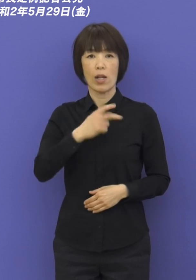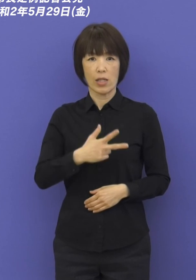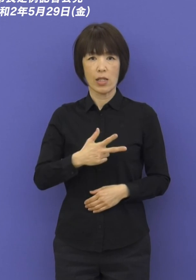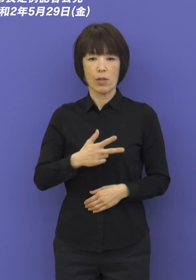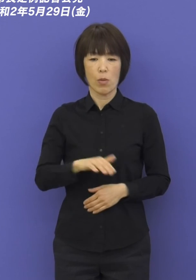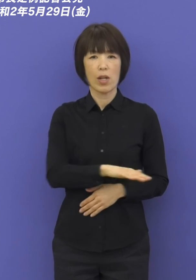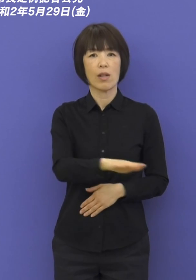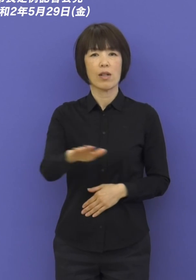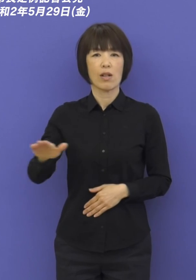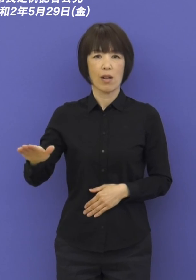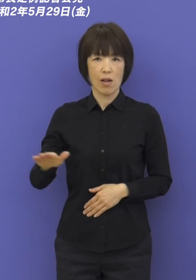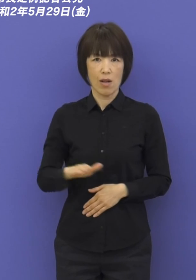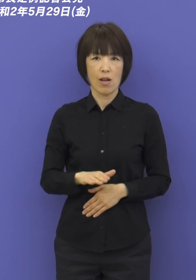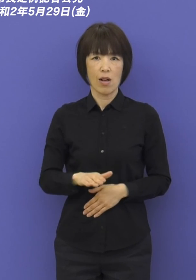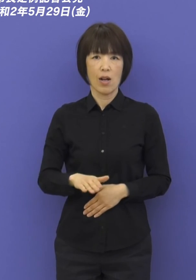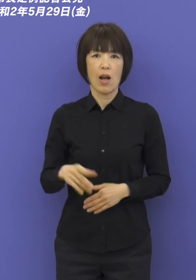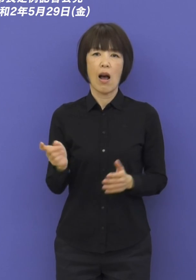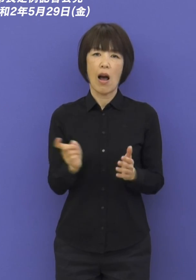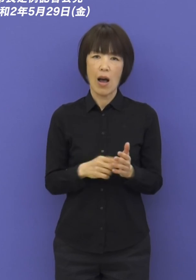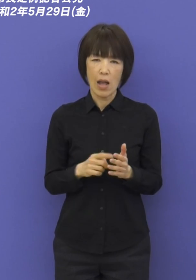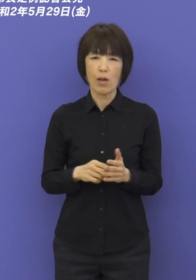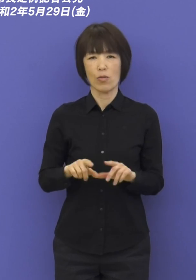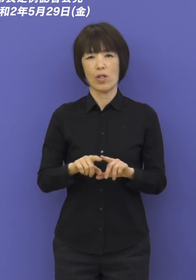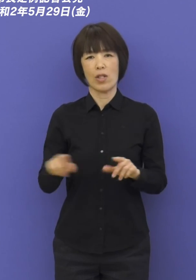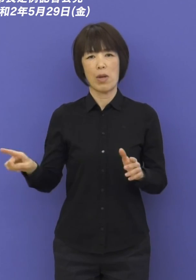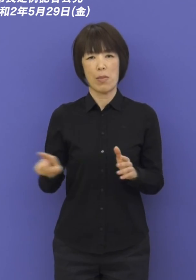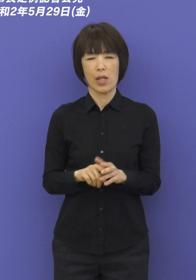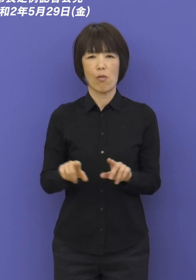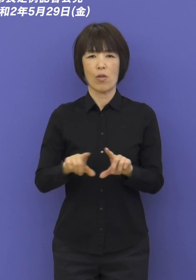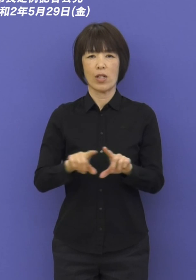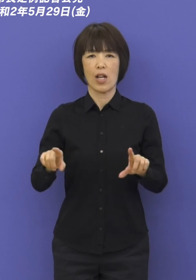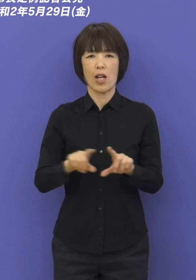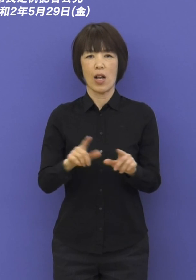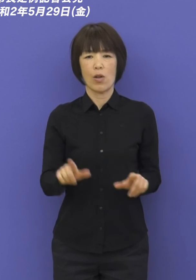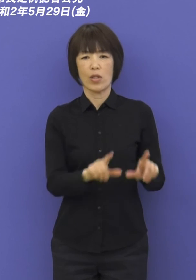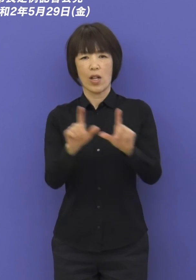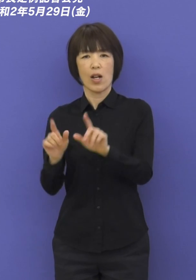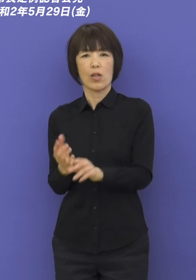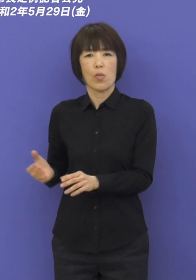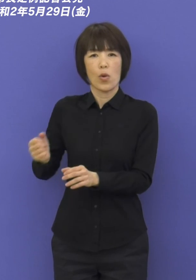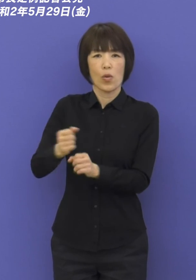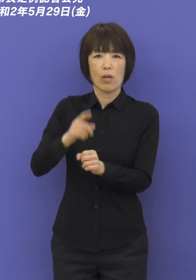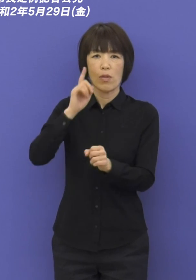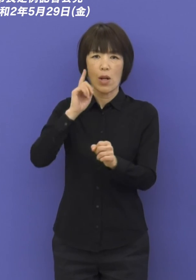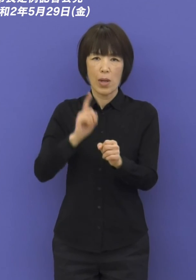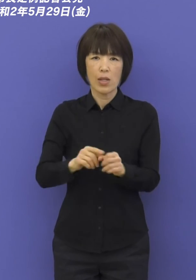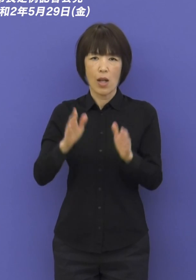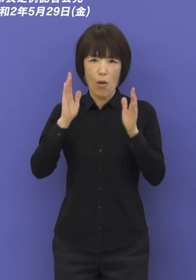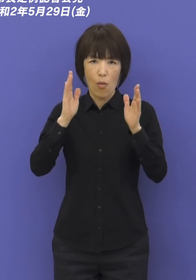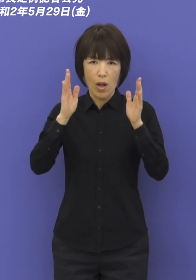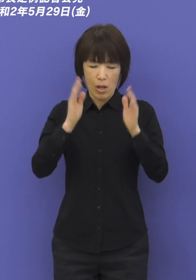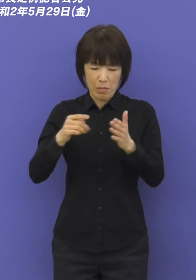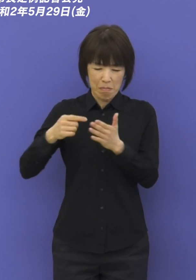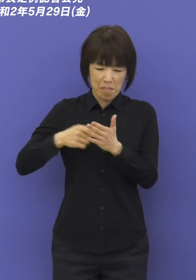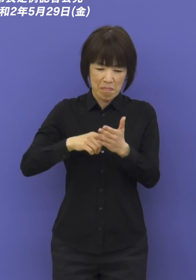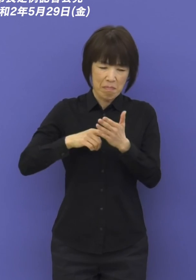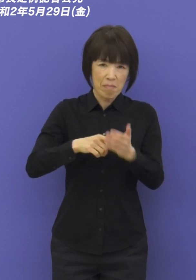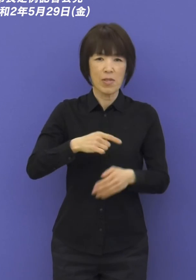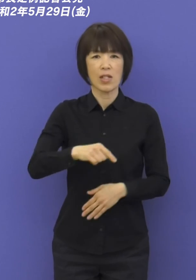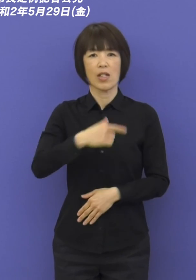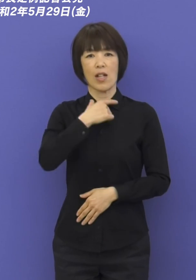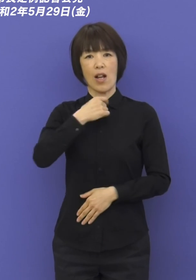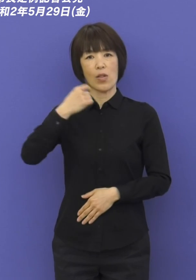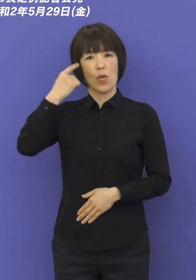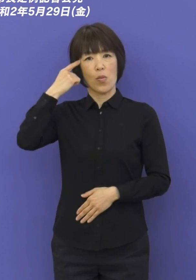ても、市民の皆様が一日も早く通常の生活に戻れるよう、これからも全力で取り組んでまい